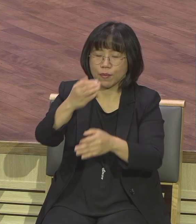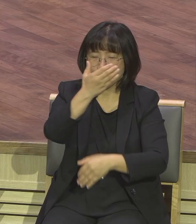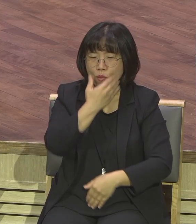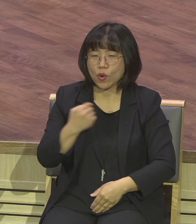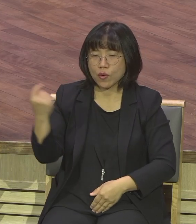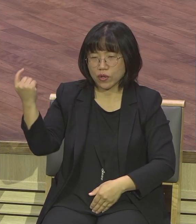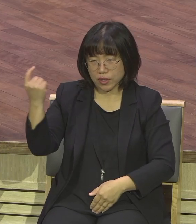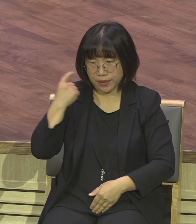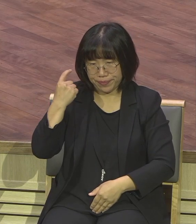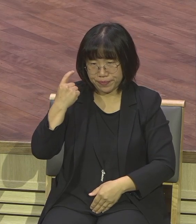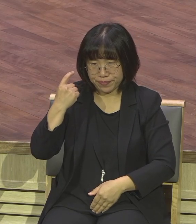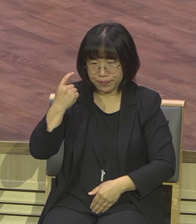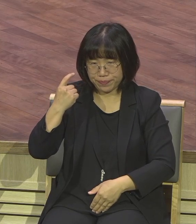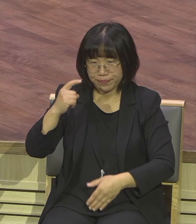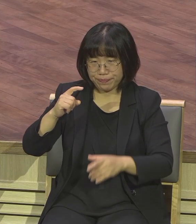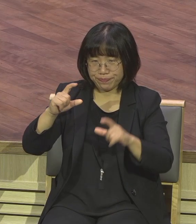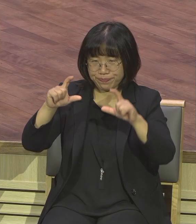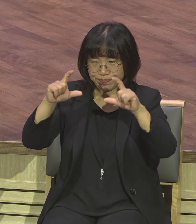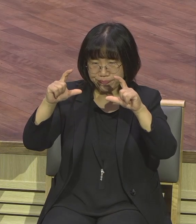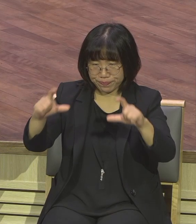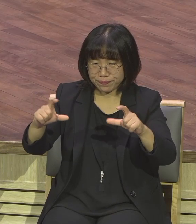이것이 하나님의 복음이다.